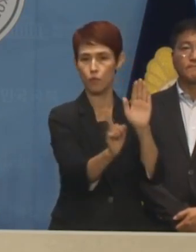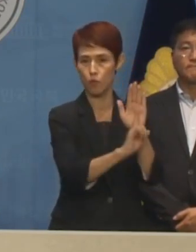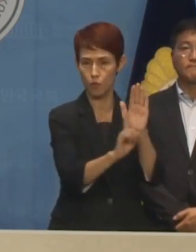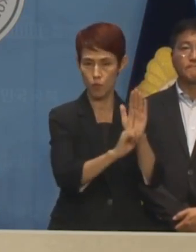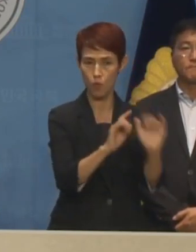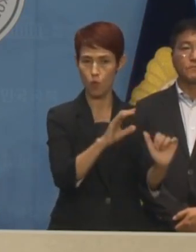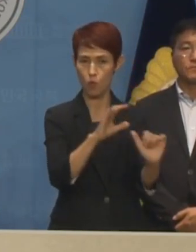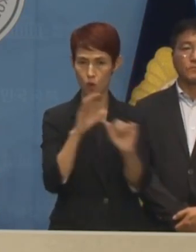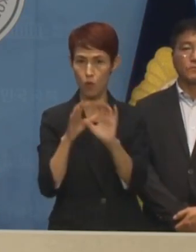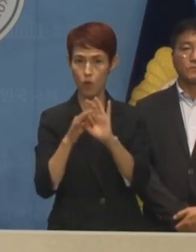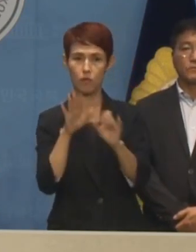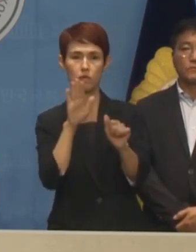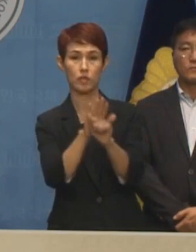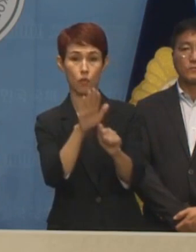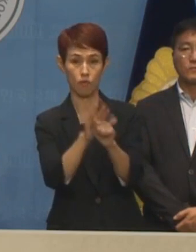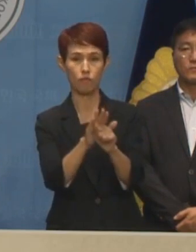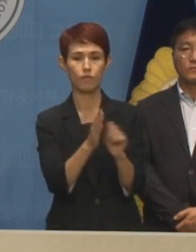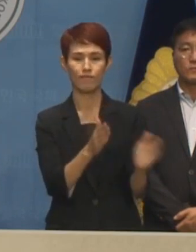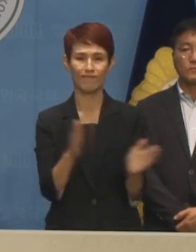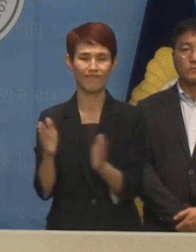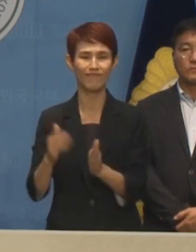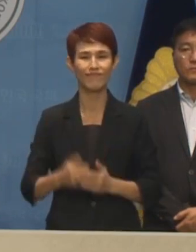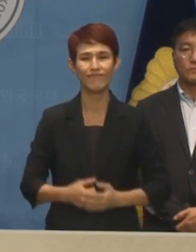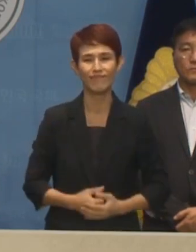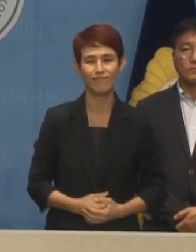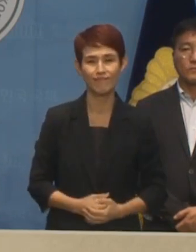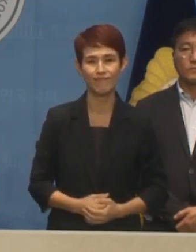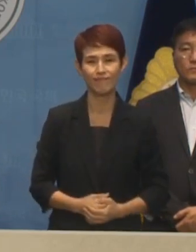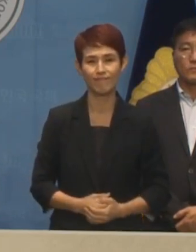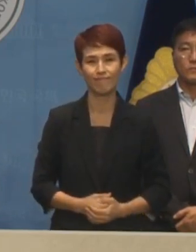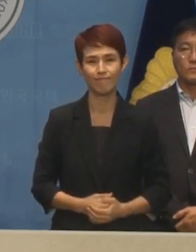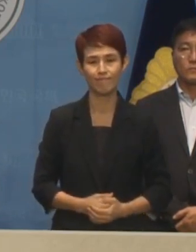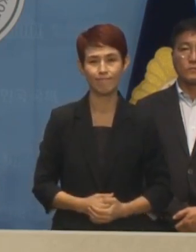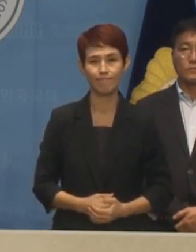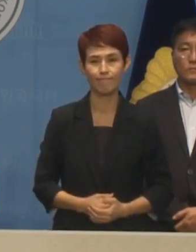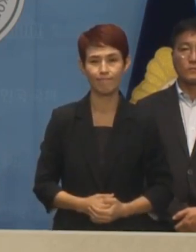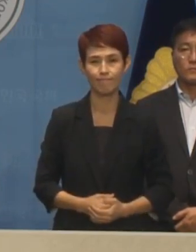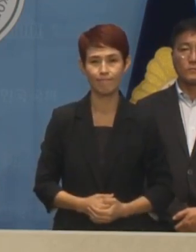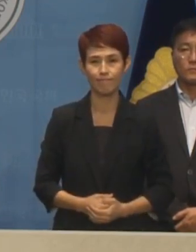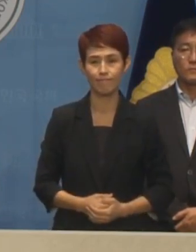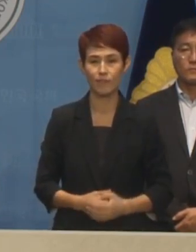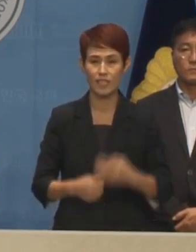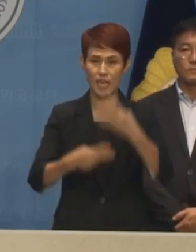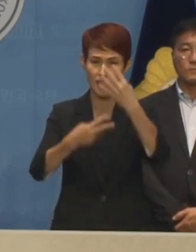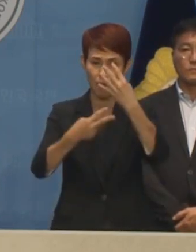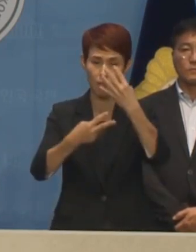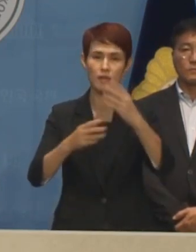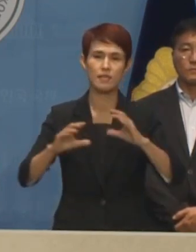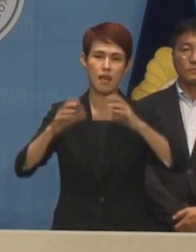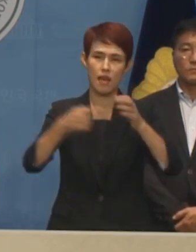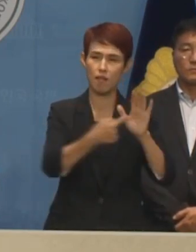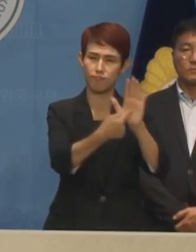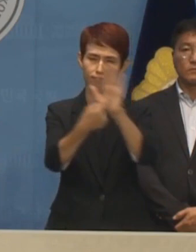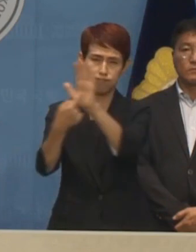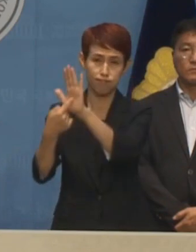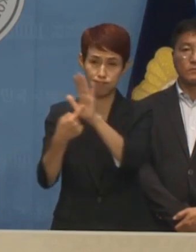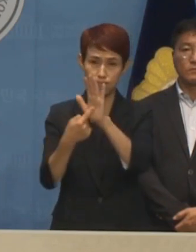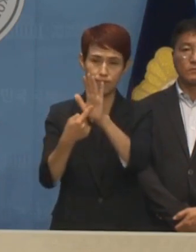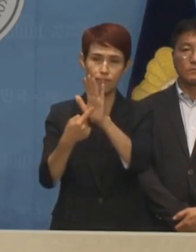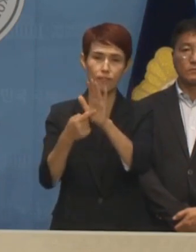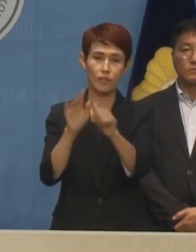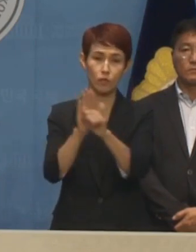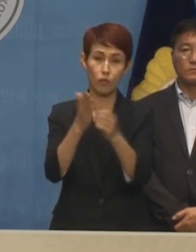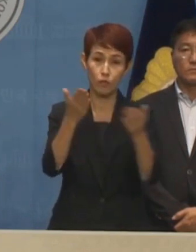활용에 대한 지원 근거를 마련했습니다. 또한 4.3 세계화에 일조할 수